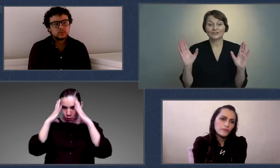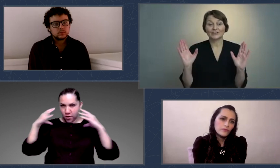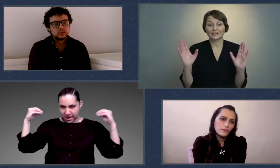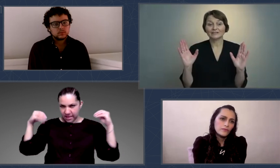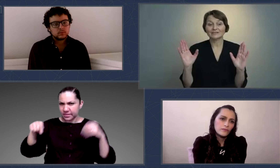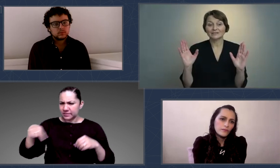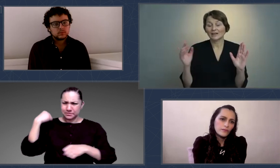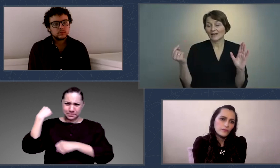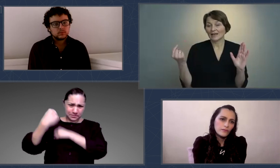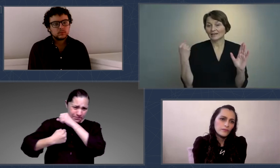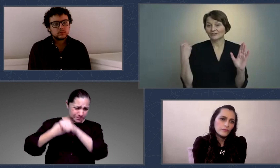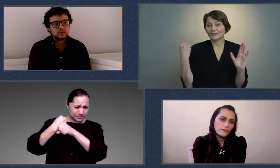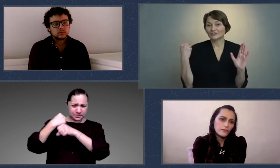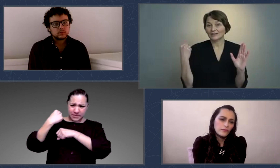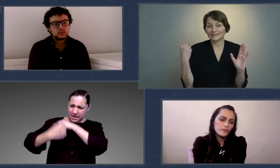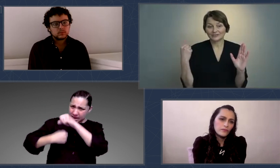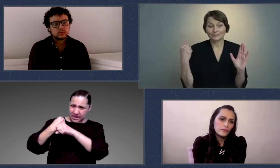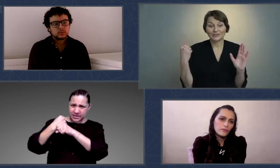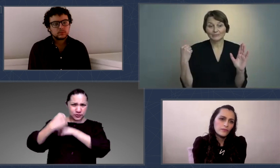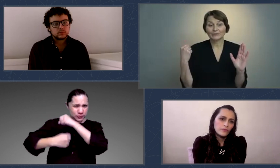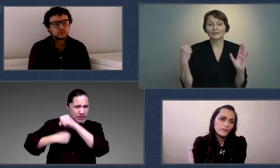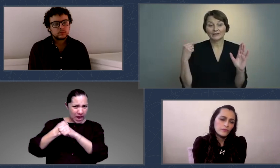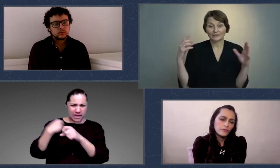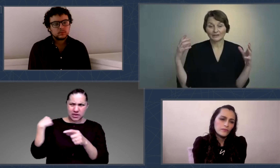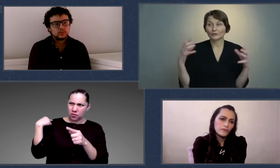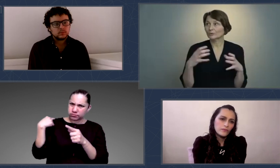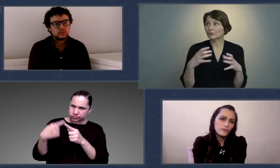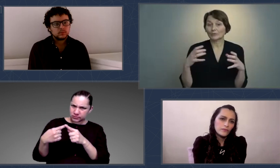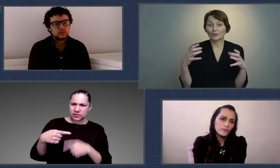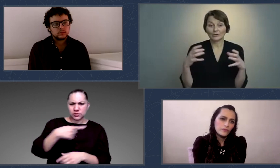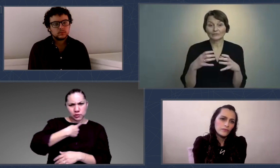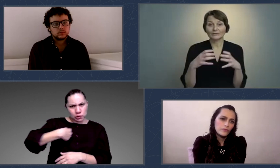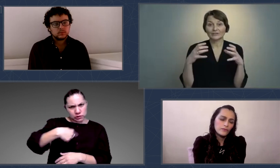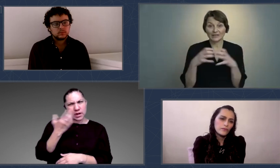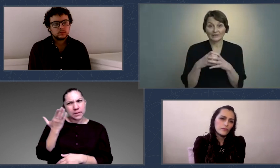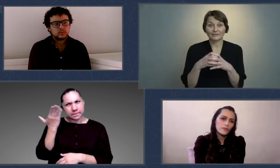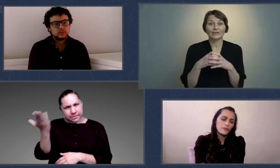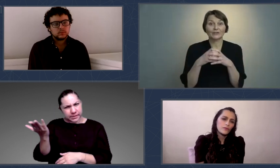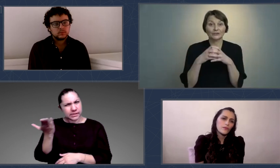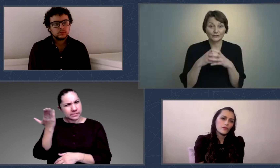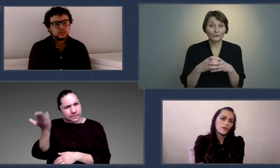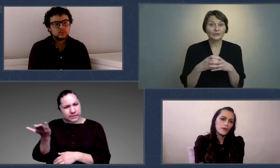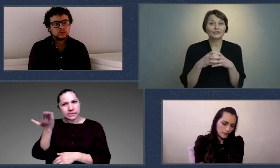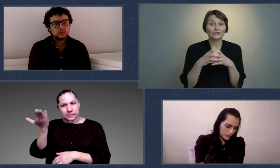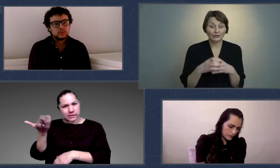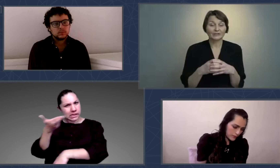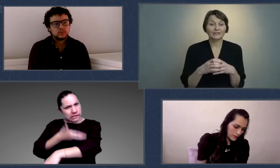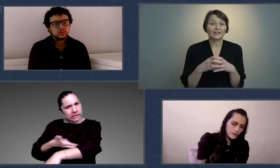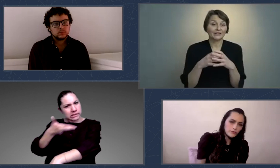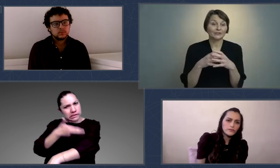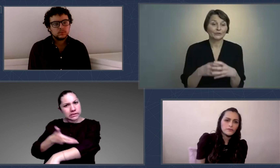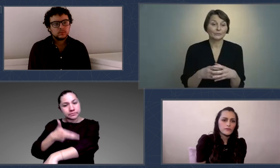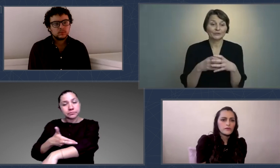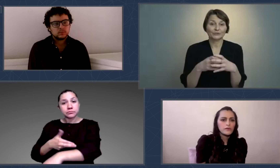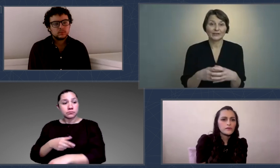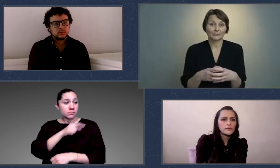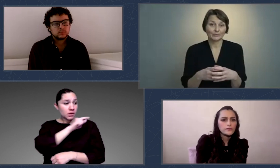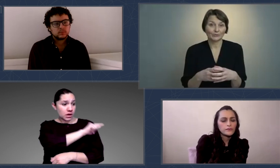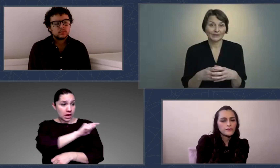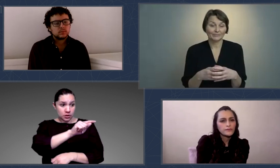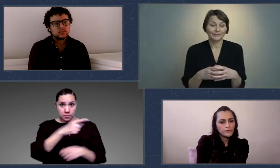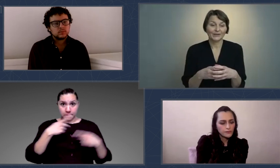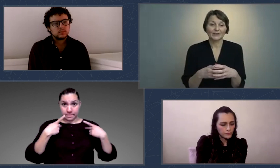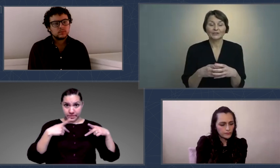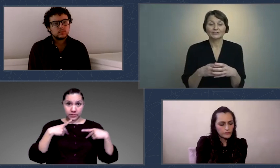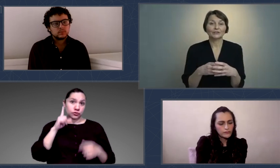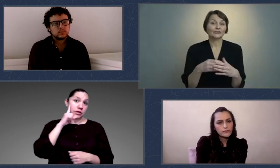hemos estado pidiendo que los intérpretes sordos puedan